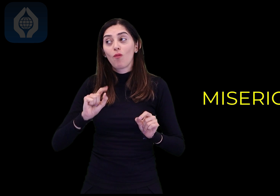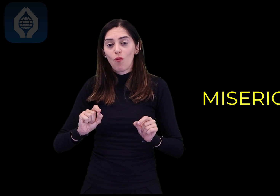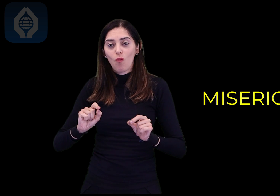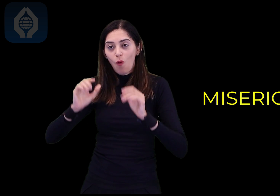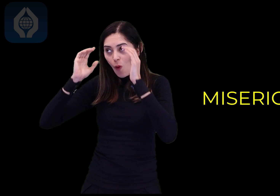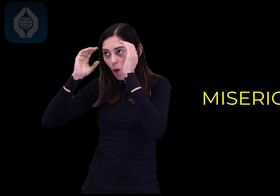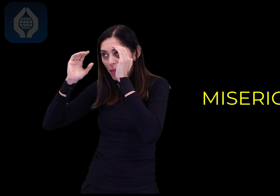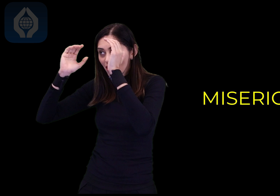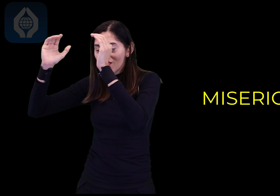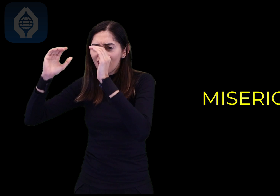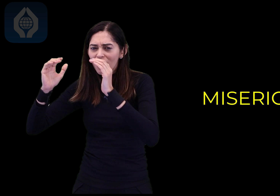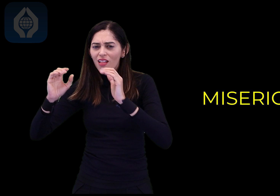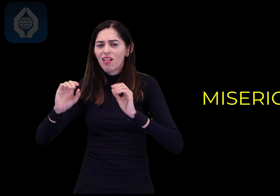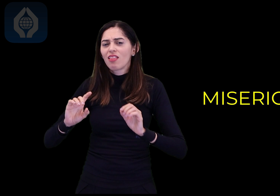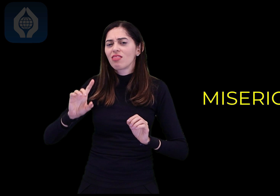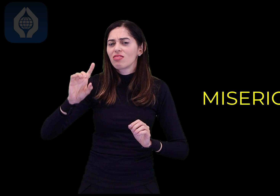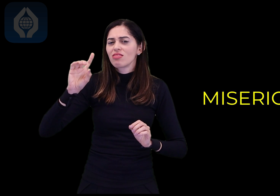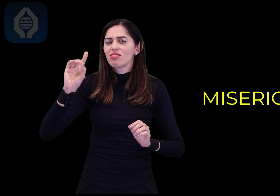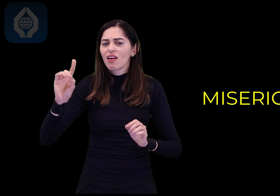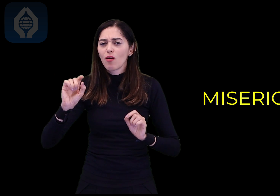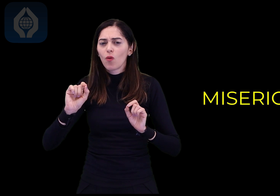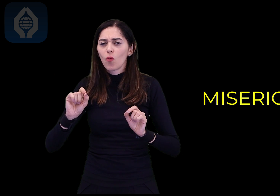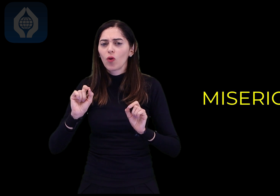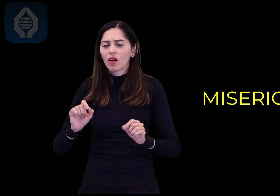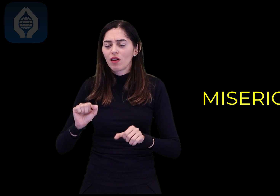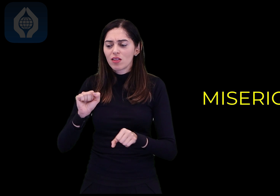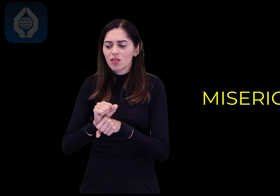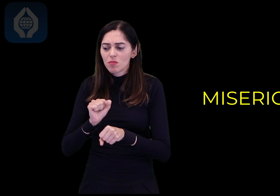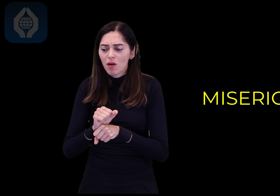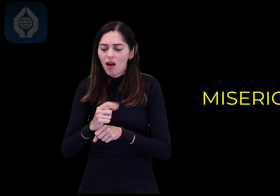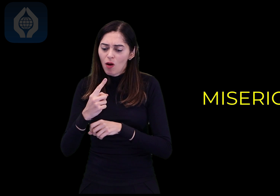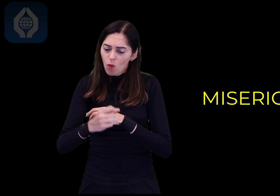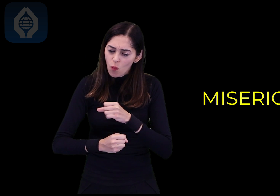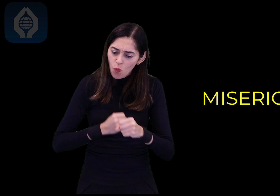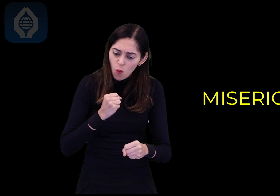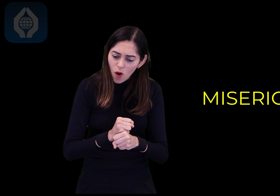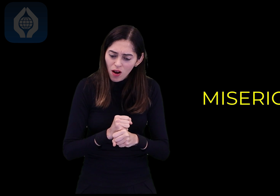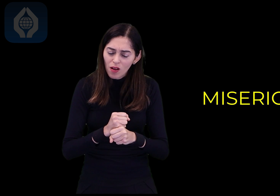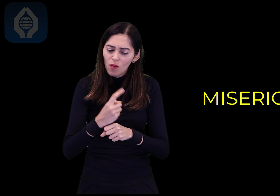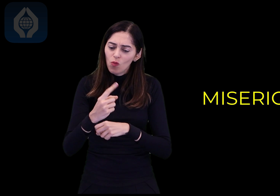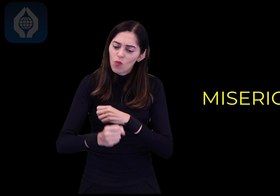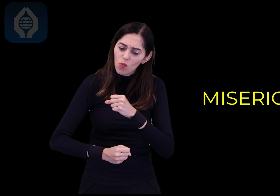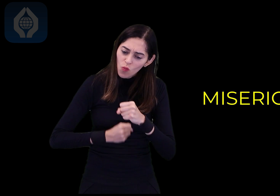Deus estava adiando por mais um ano o castigo que os israelitas mereciam.